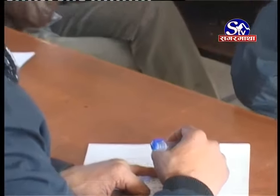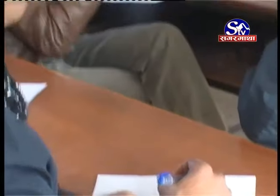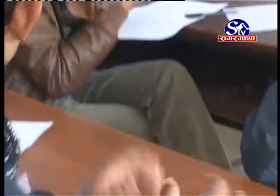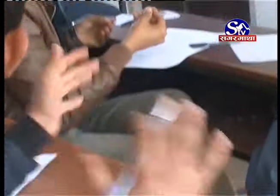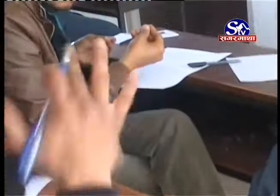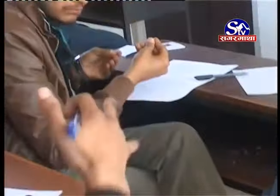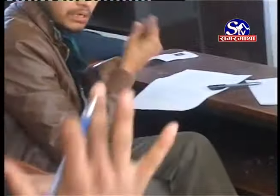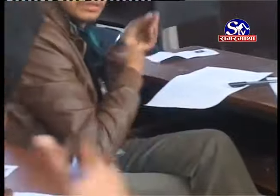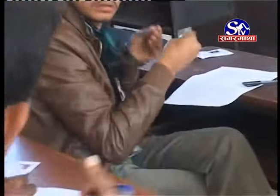साङ्केतिक हुन्छ।